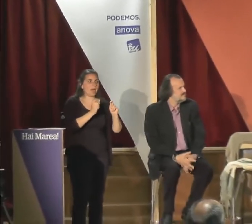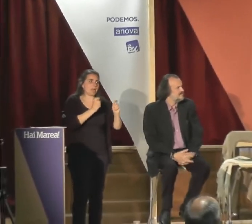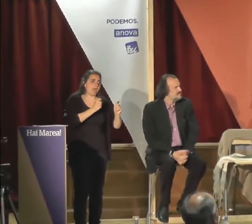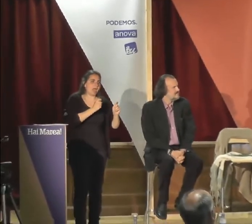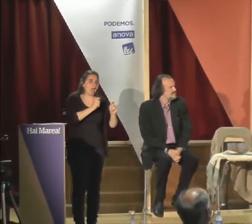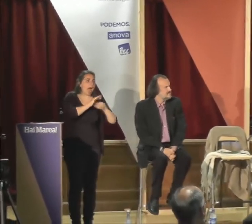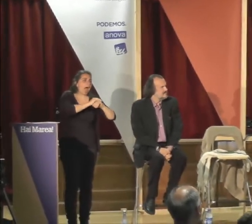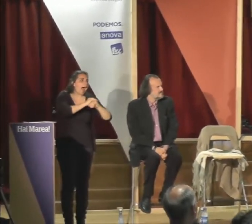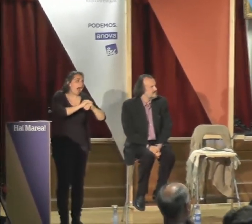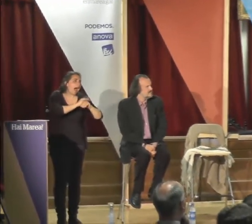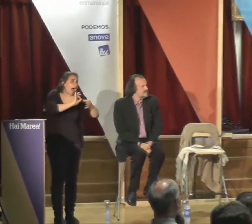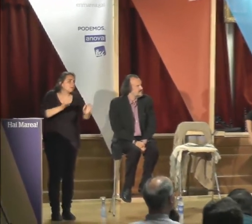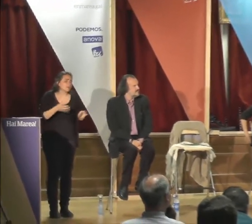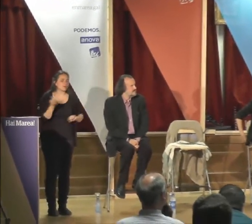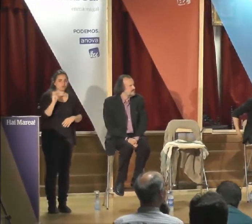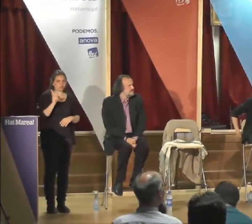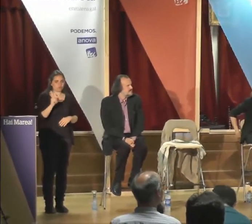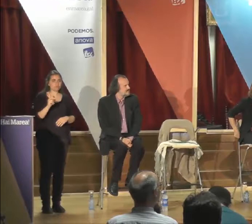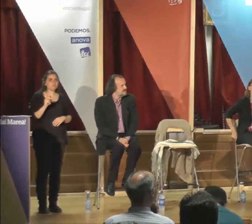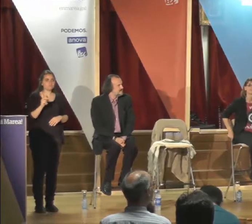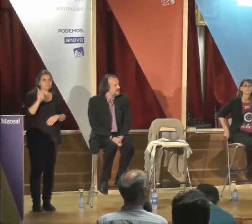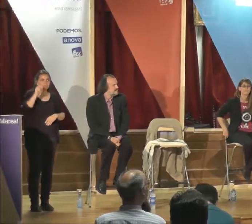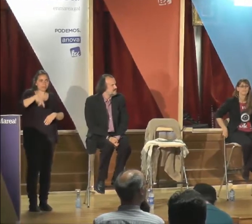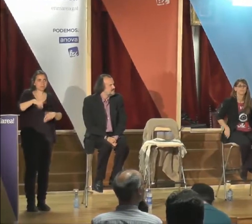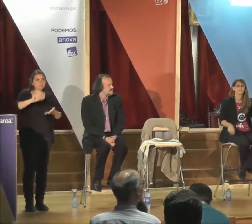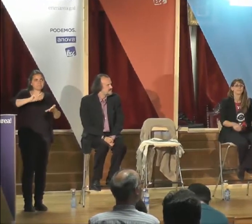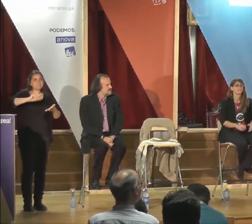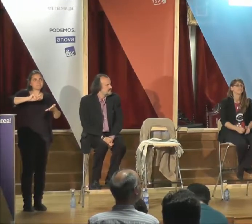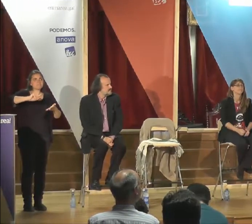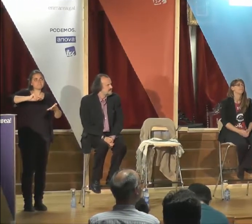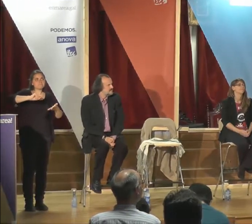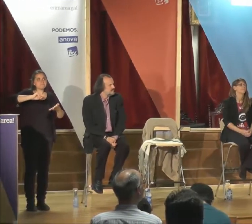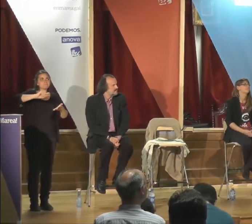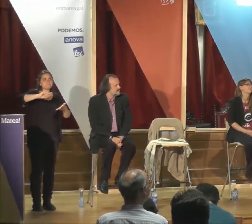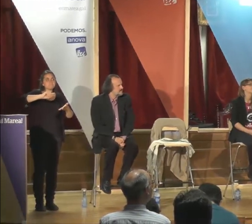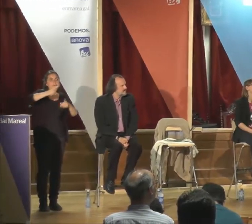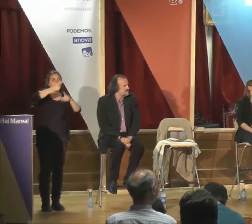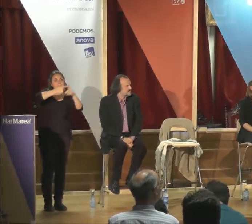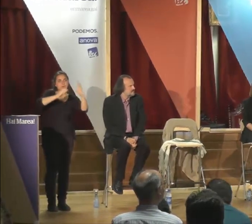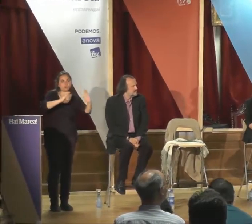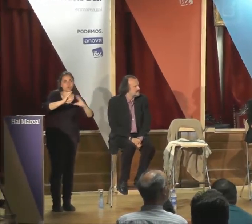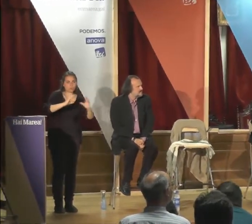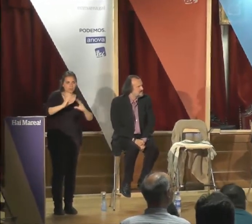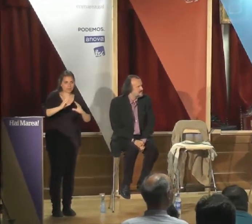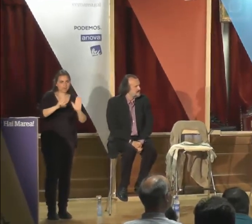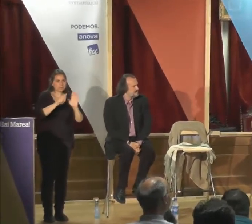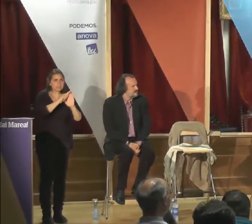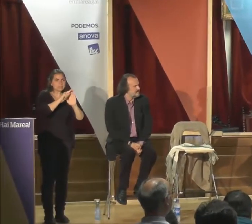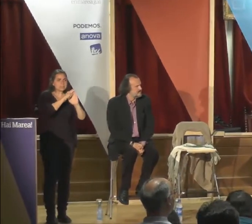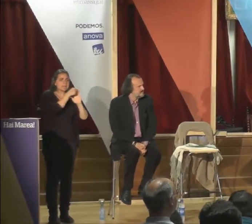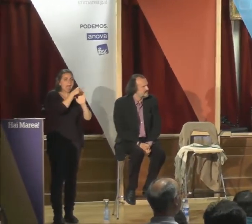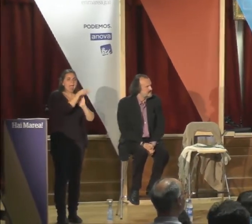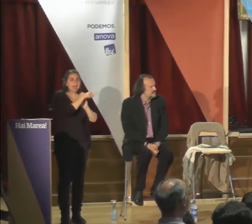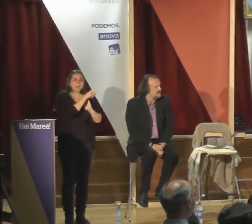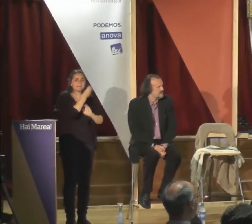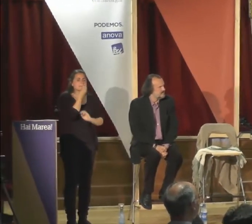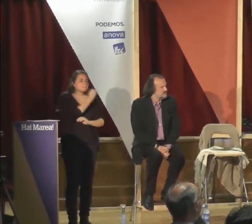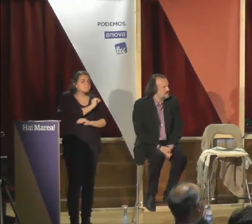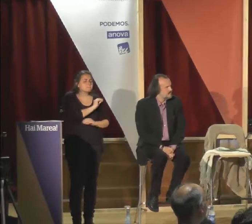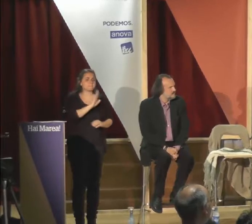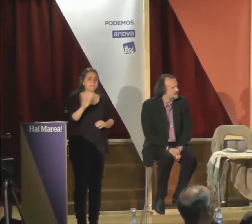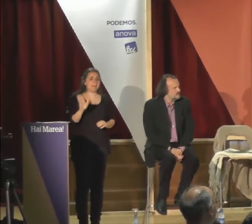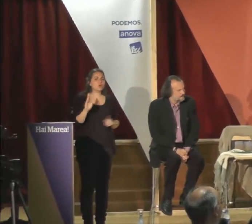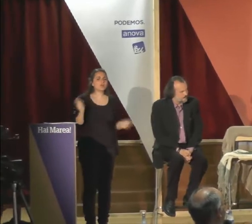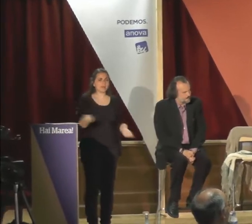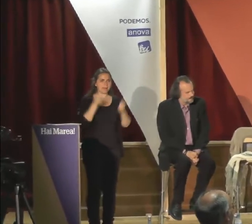medios, como o millor candidato de toda a campaña. Así que, polo tanto, desta